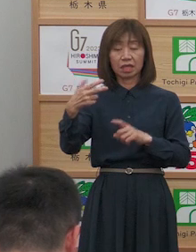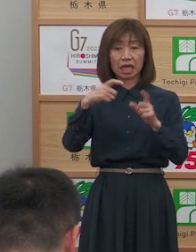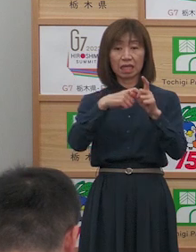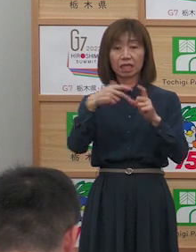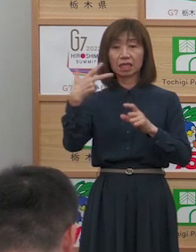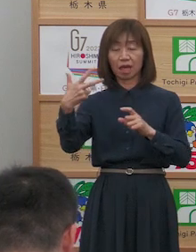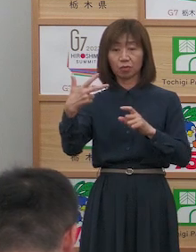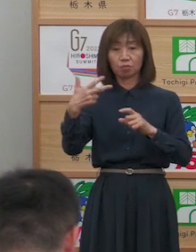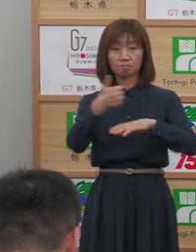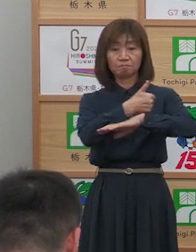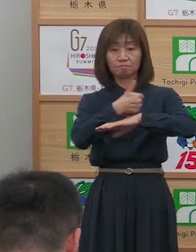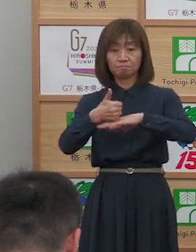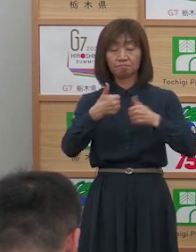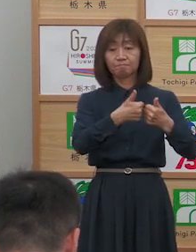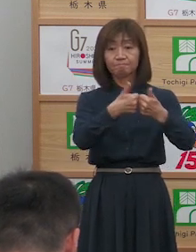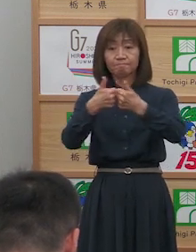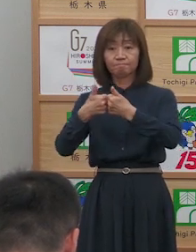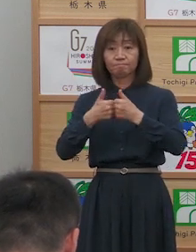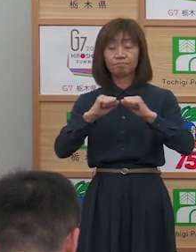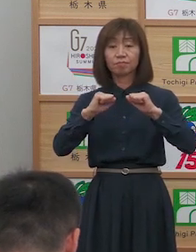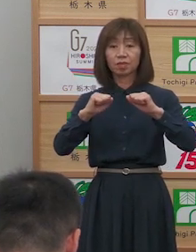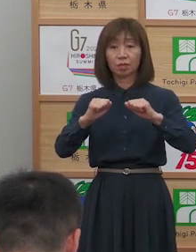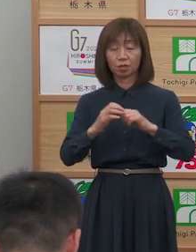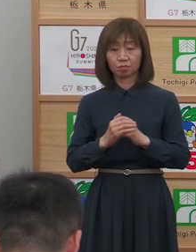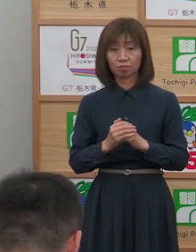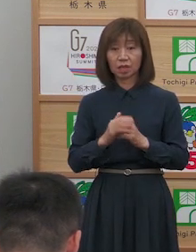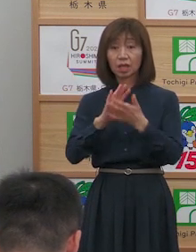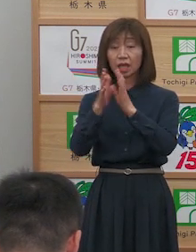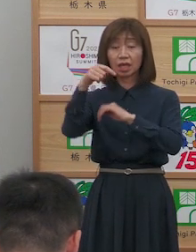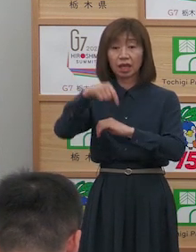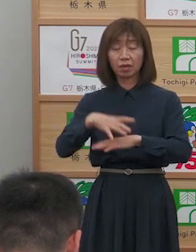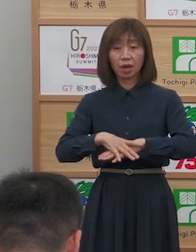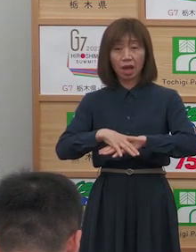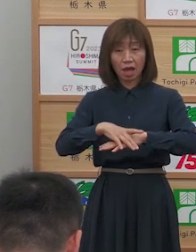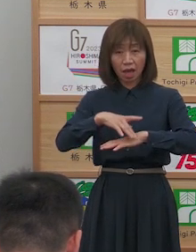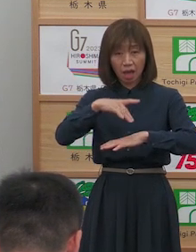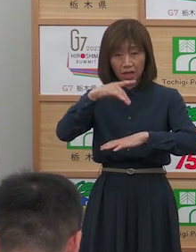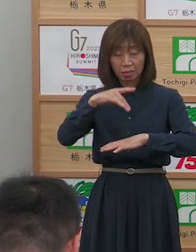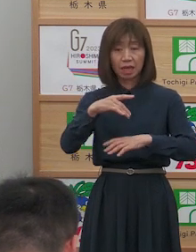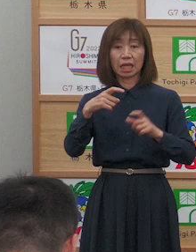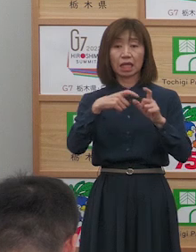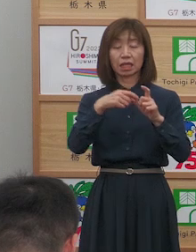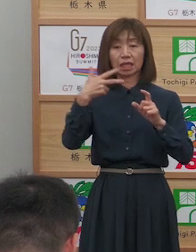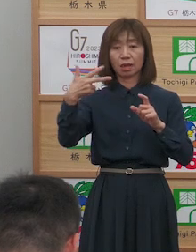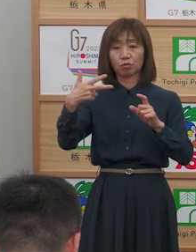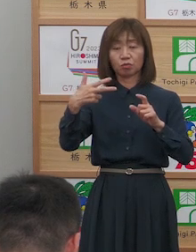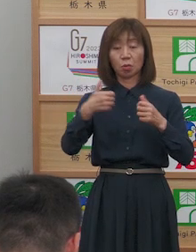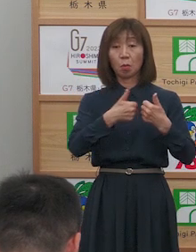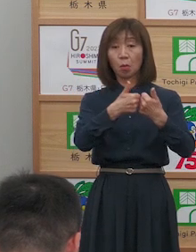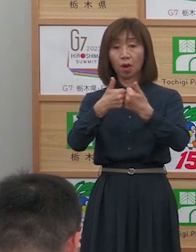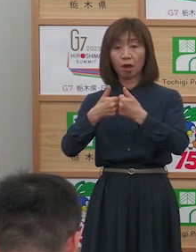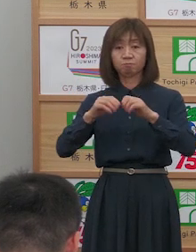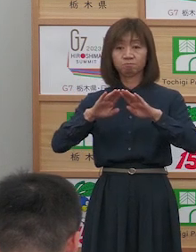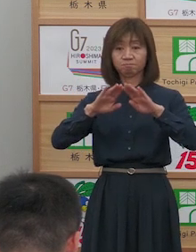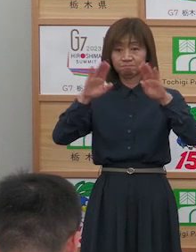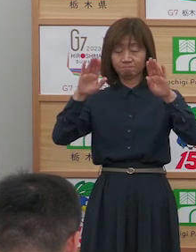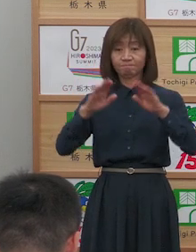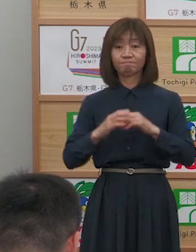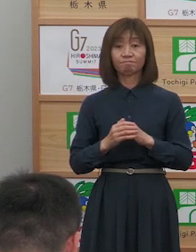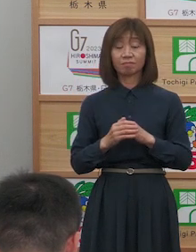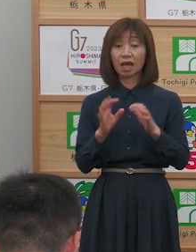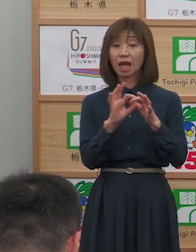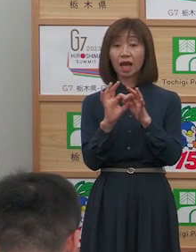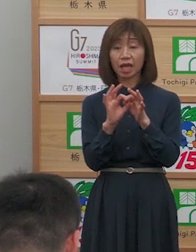臣会合が開かれます。県内では初となる G7 会議の開催になり、すでに関連イベ